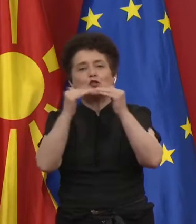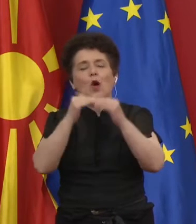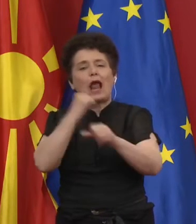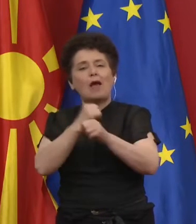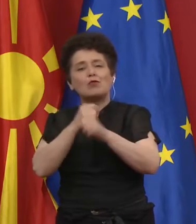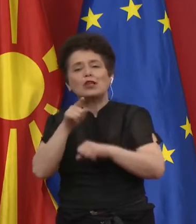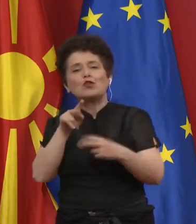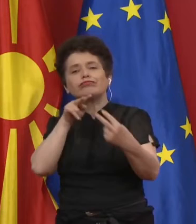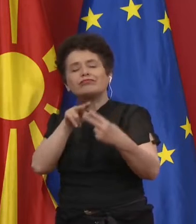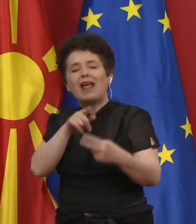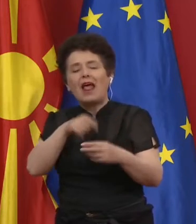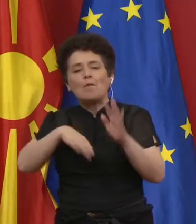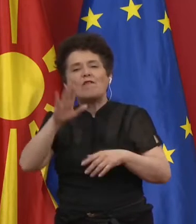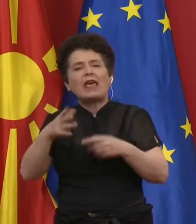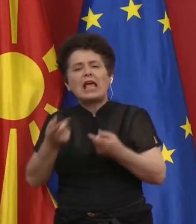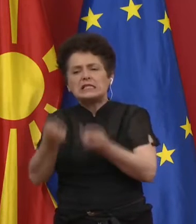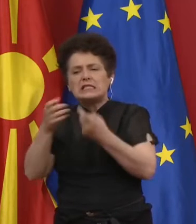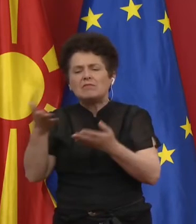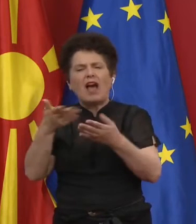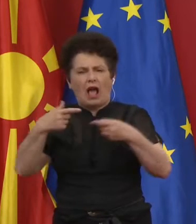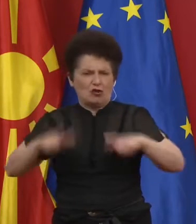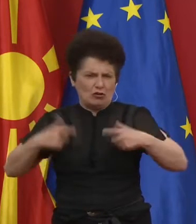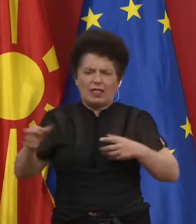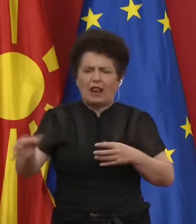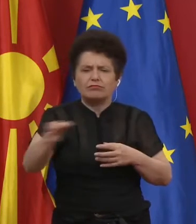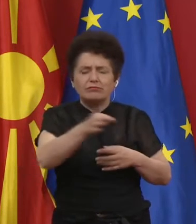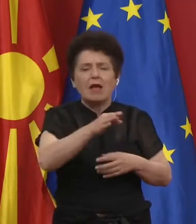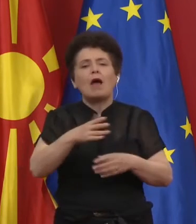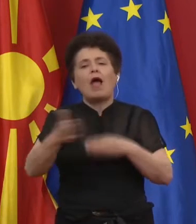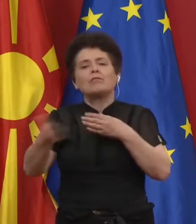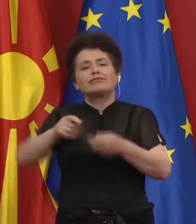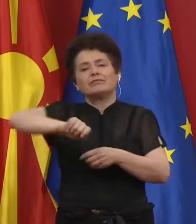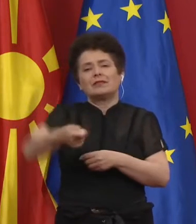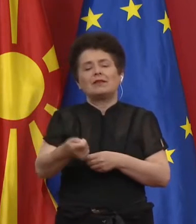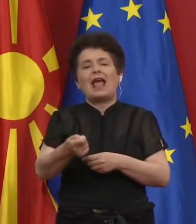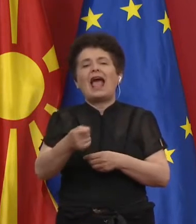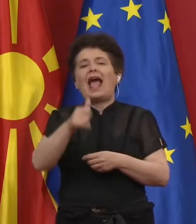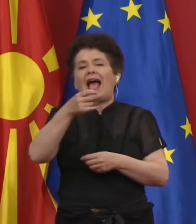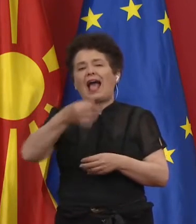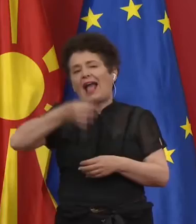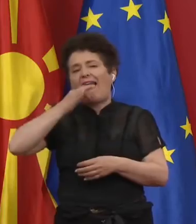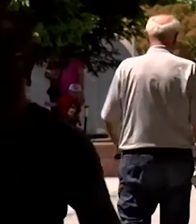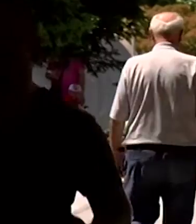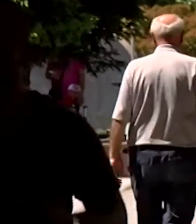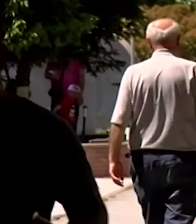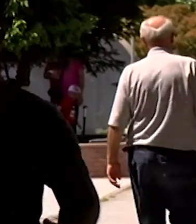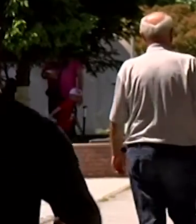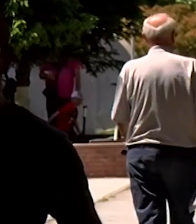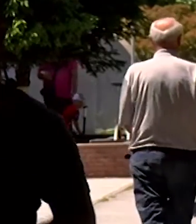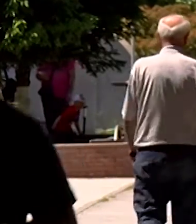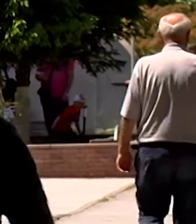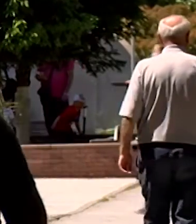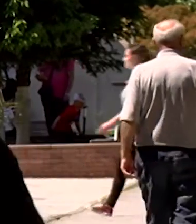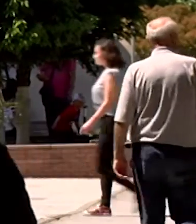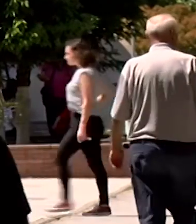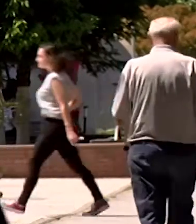надзорот во повеќе населени места и дополнително се запечатени 3 кафемати во Штип. Инспекцијските служби